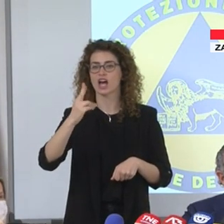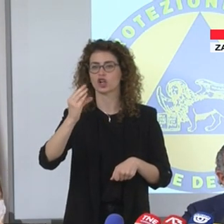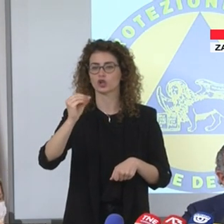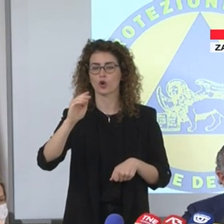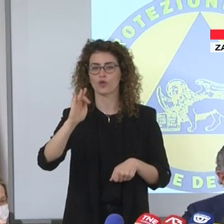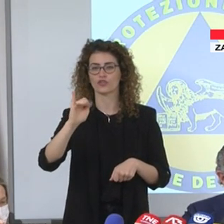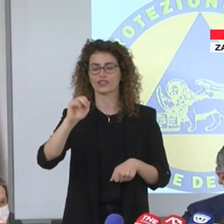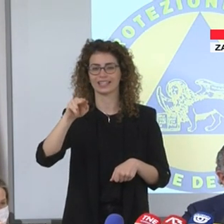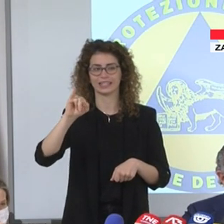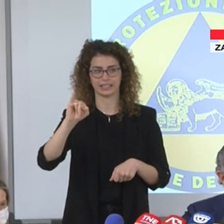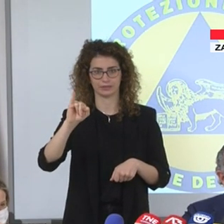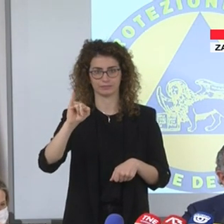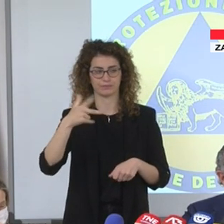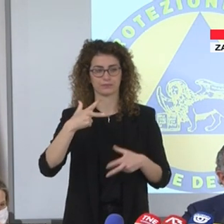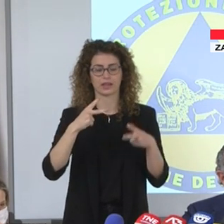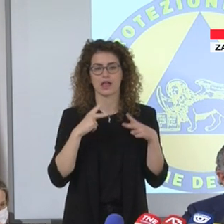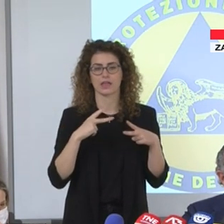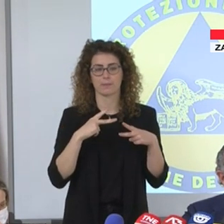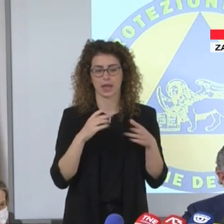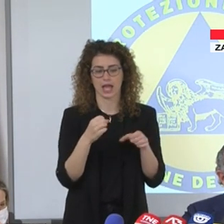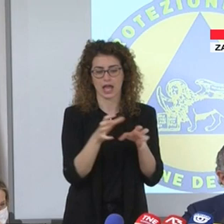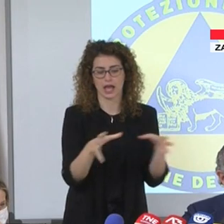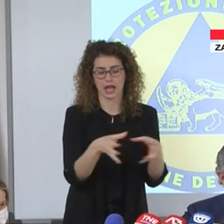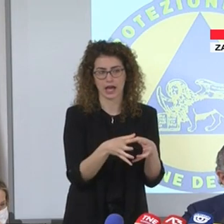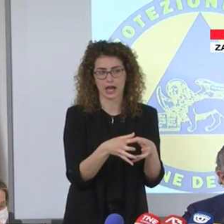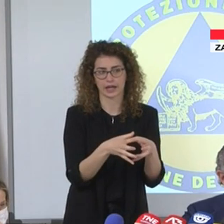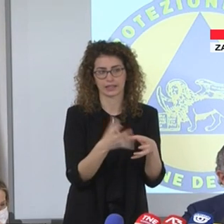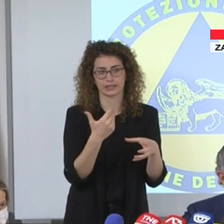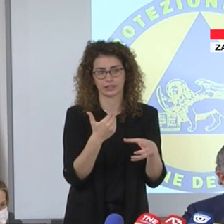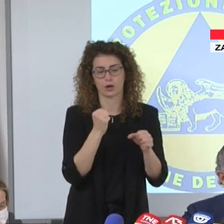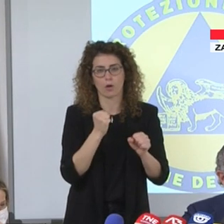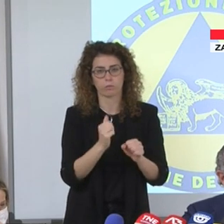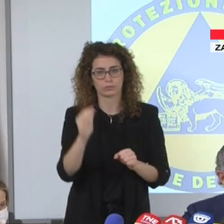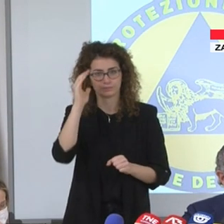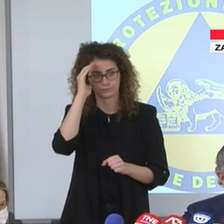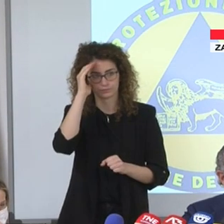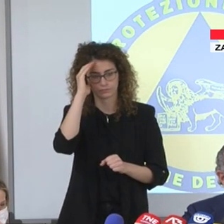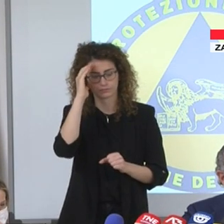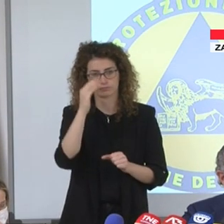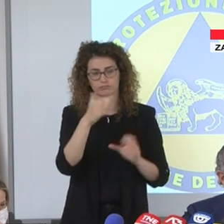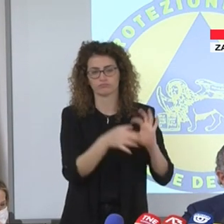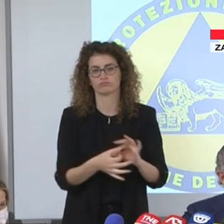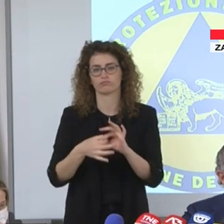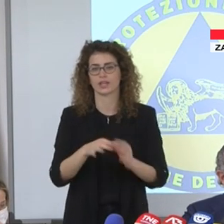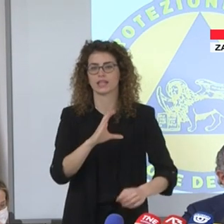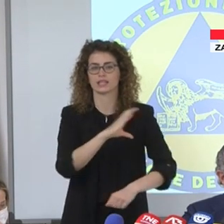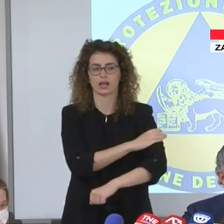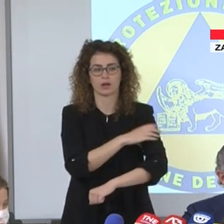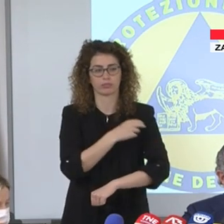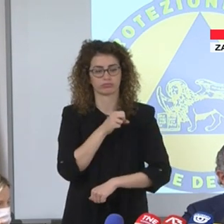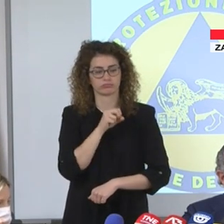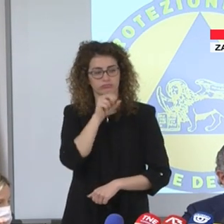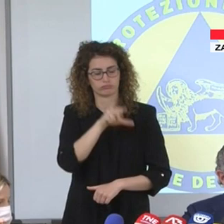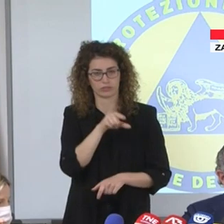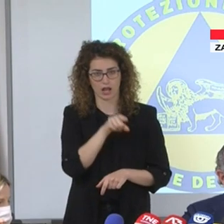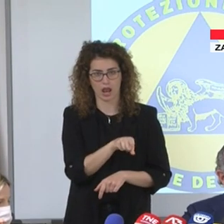e sperano di ottenere udienza, ma insomma attraverso i sindacati hanno rivolto anche un appello a lei,